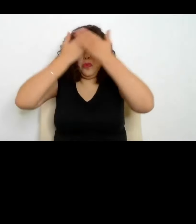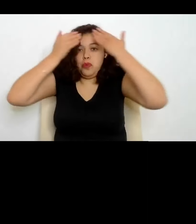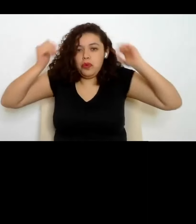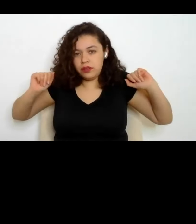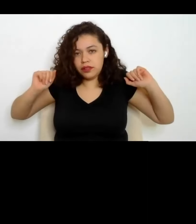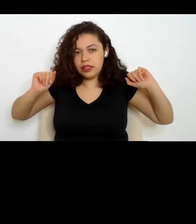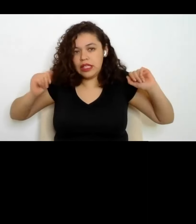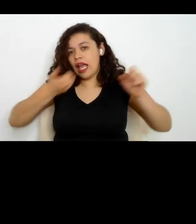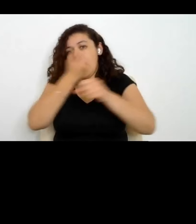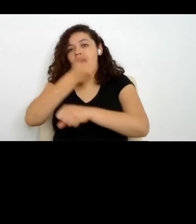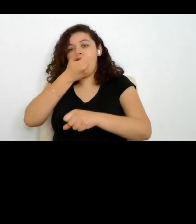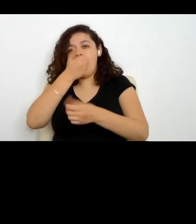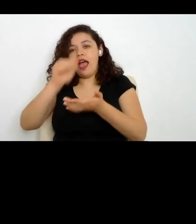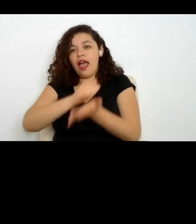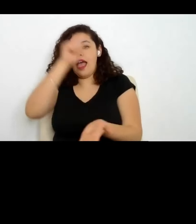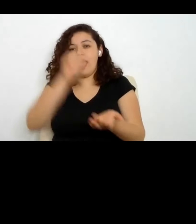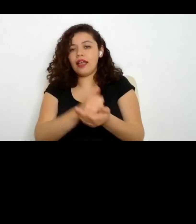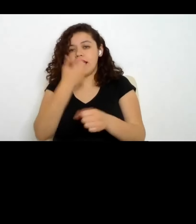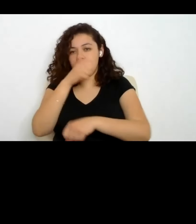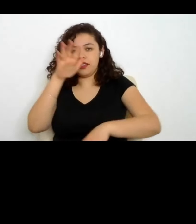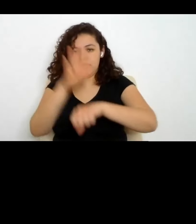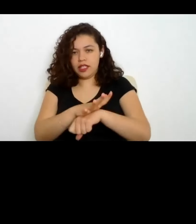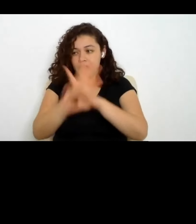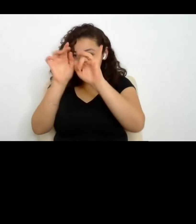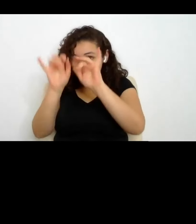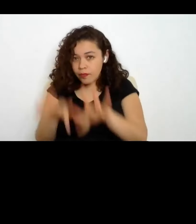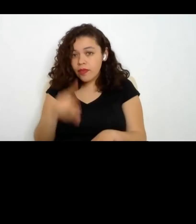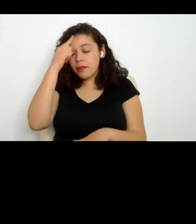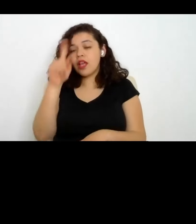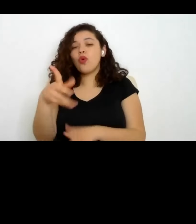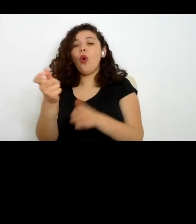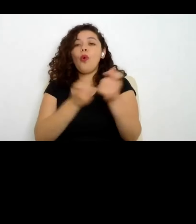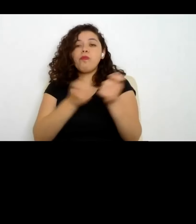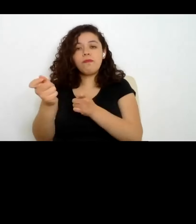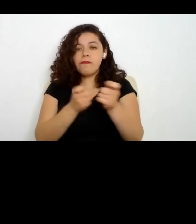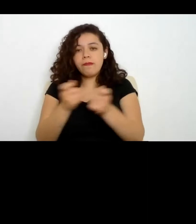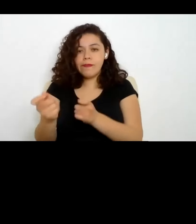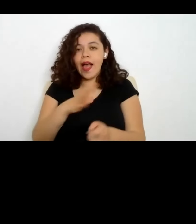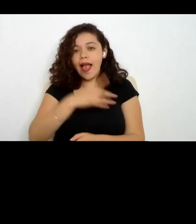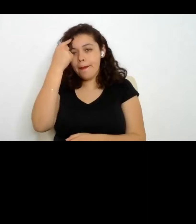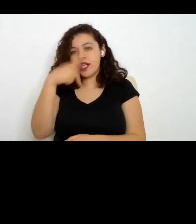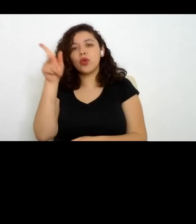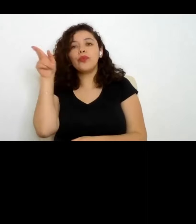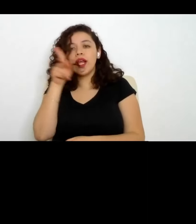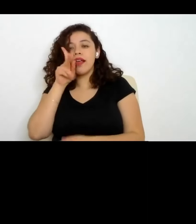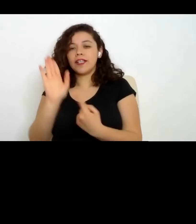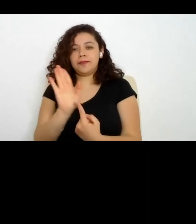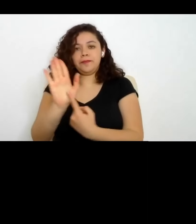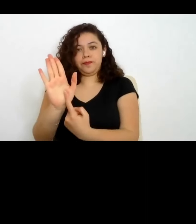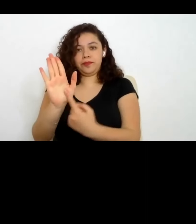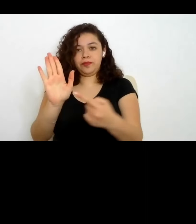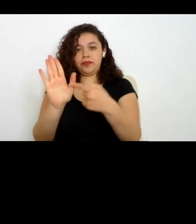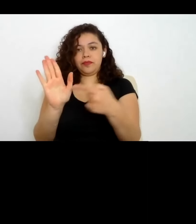levanten actas administrativas para que tú tengas un control y tengas evidencia también ante una revisión de